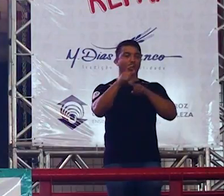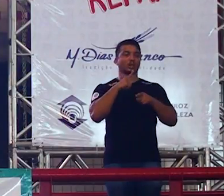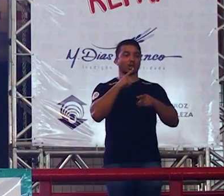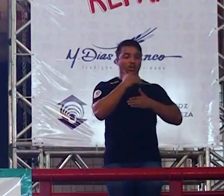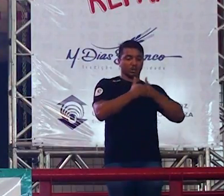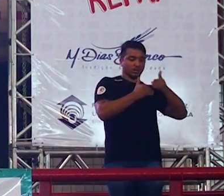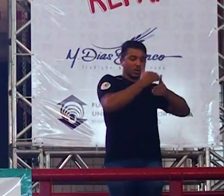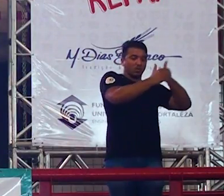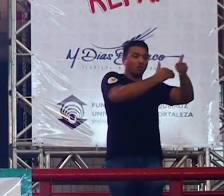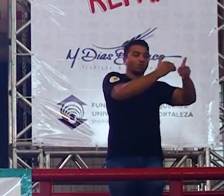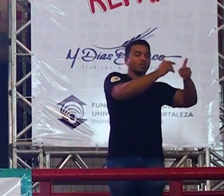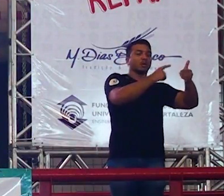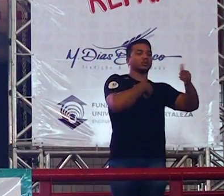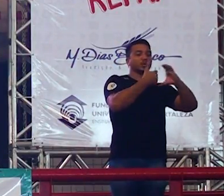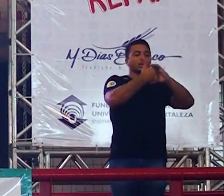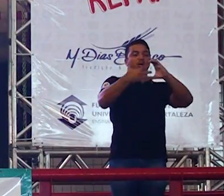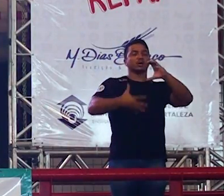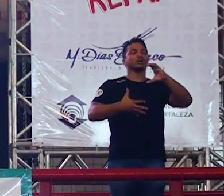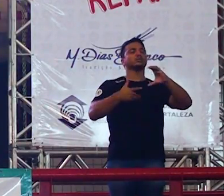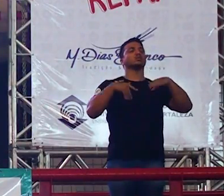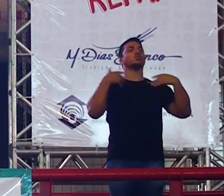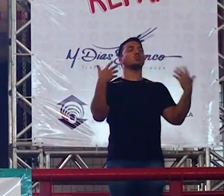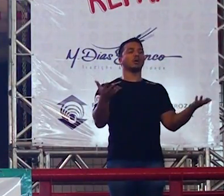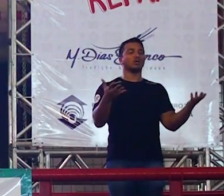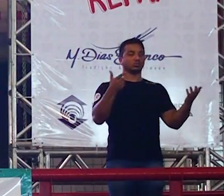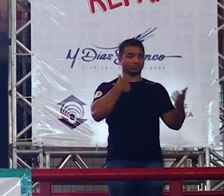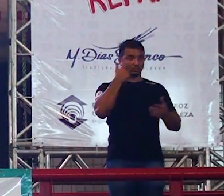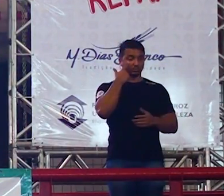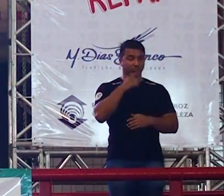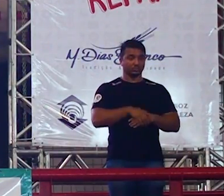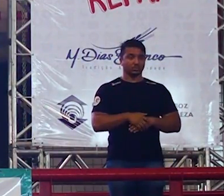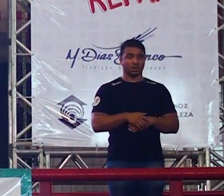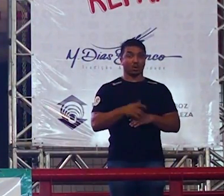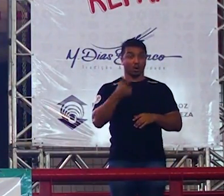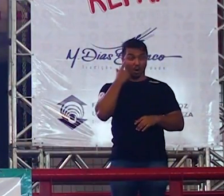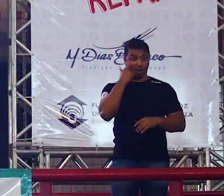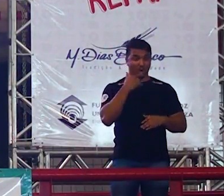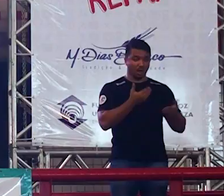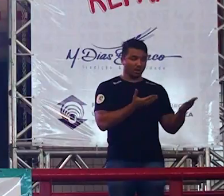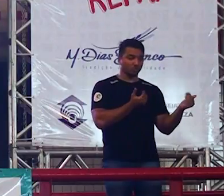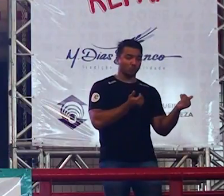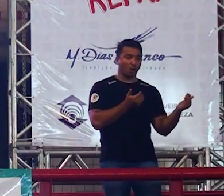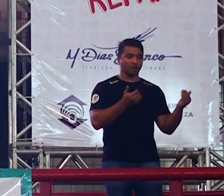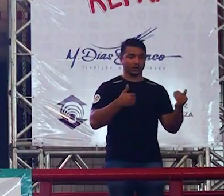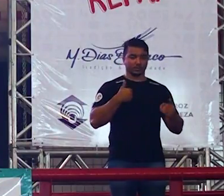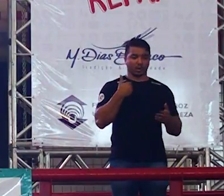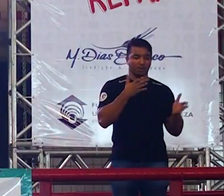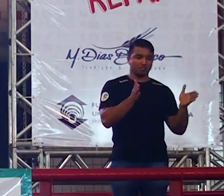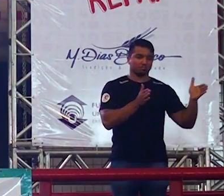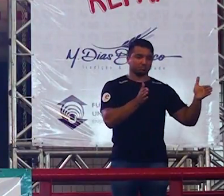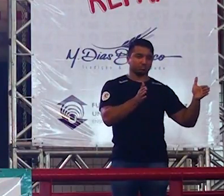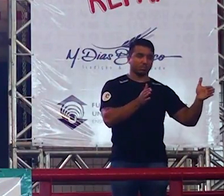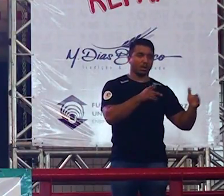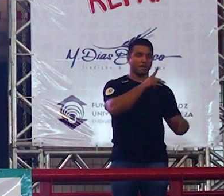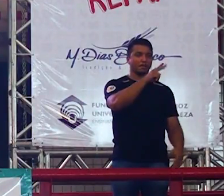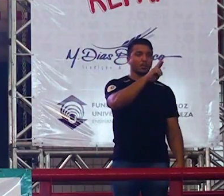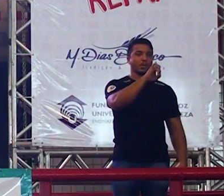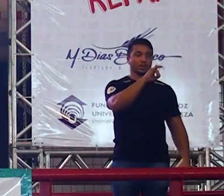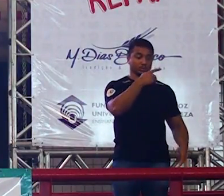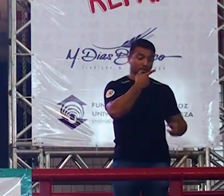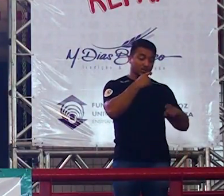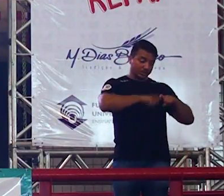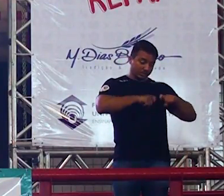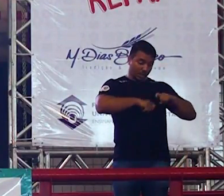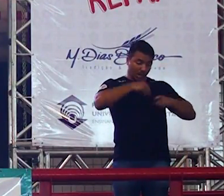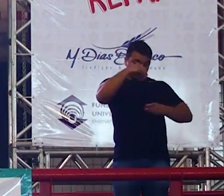desenvolvimento caracteriza-se por quem? A puberdade, gente, é exatamente o momento em que as gônadas